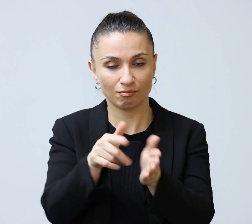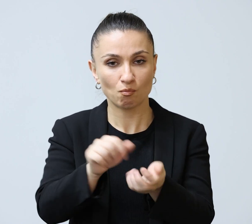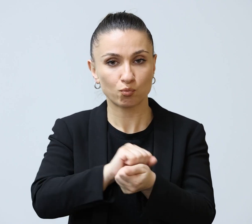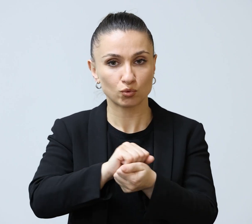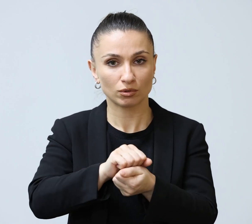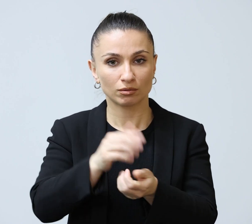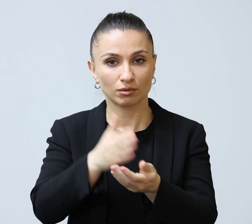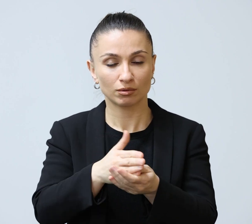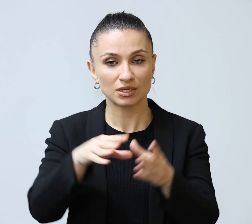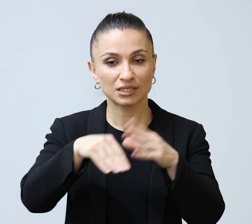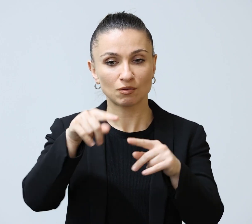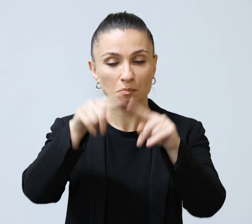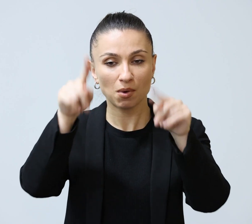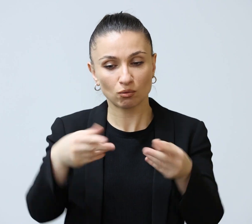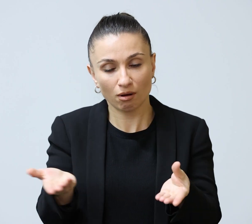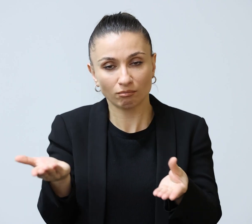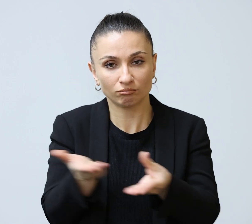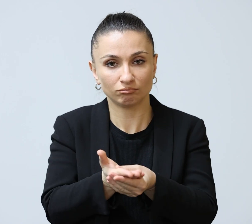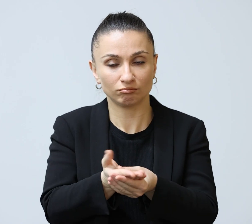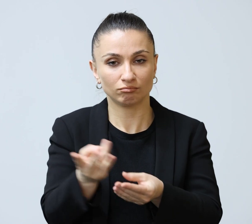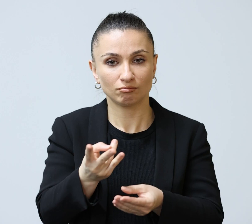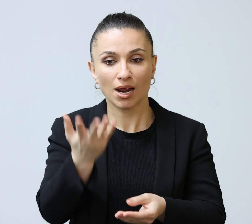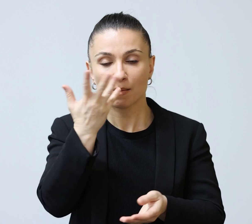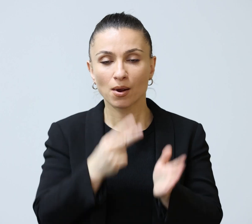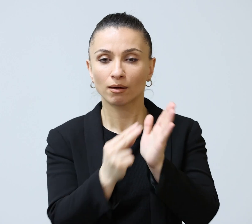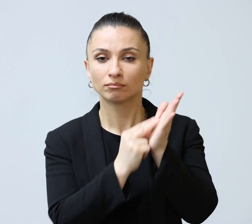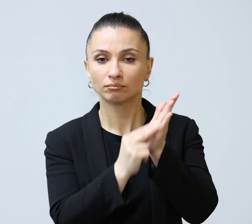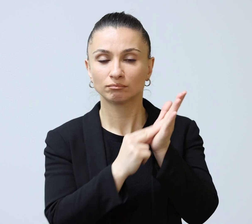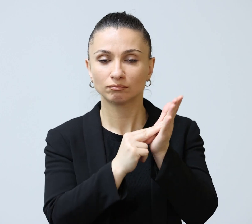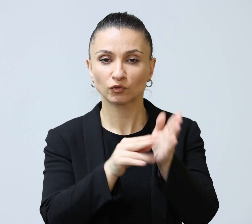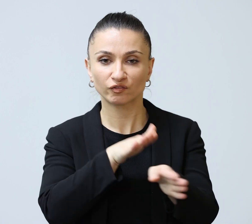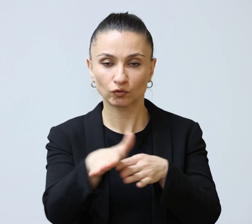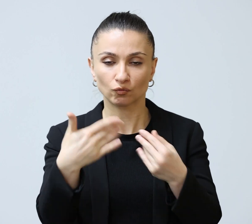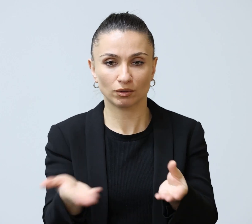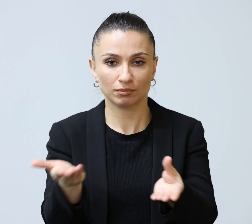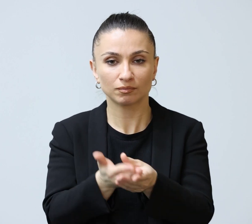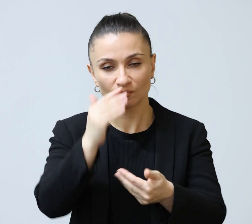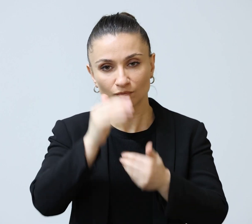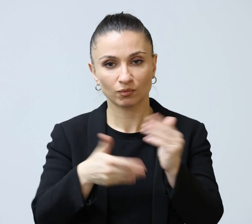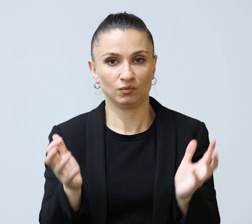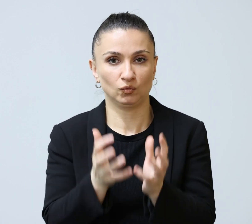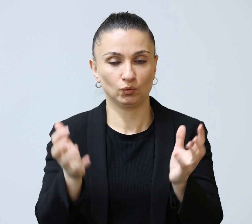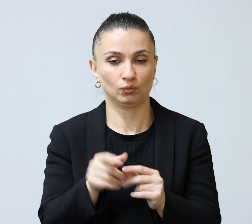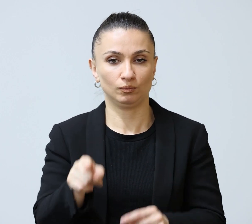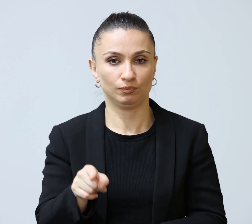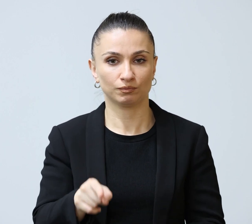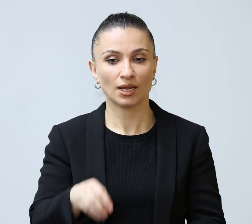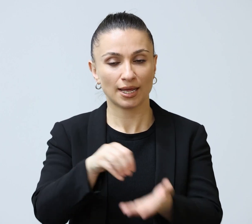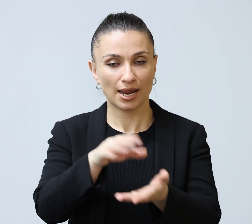Գրանցում իրականացնողը քեզ կտա սև գրիչ և կբացատրի, թե ինչպես գունավորել շրջանը։ Գունավորելու շրջանը քվեաթերթիկի